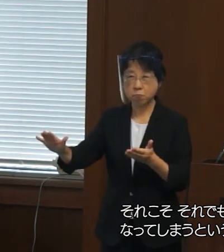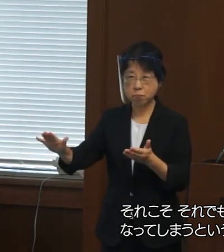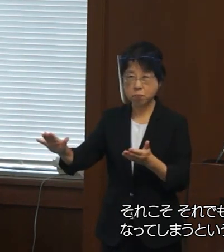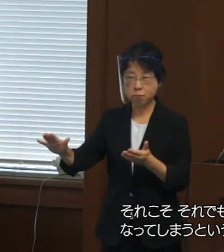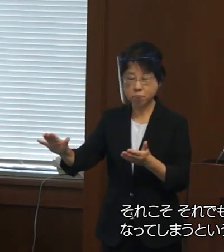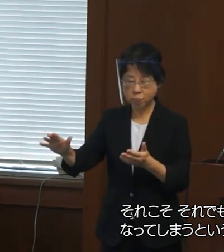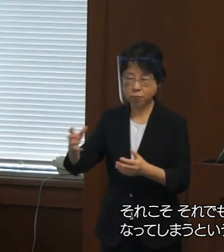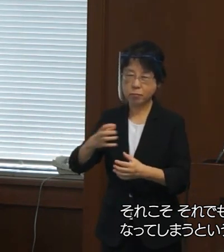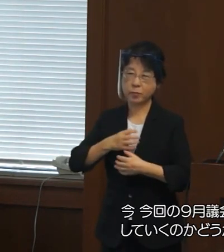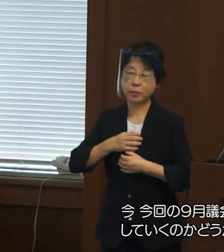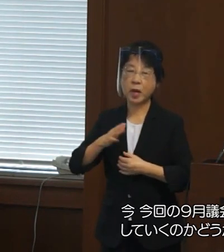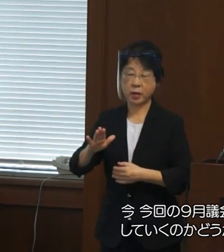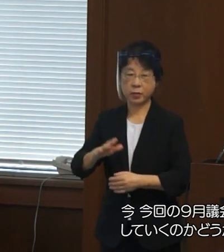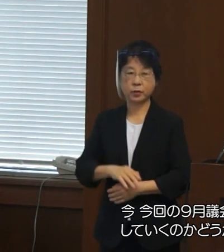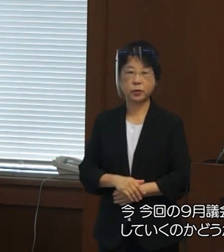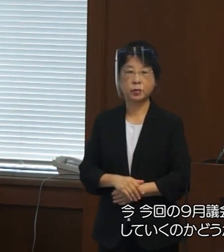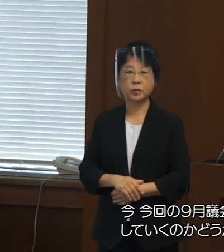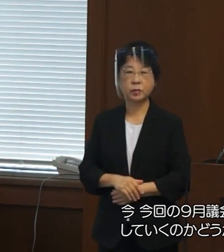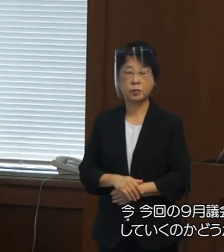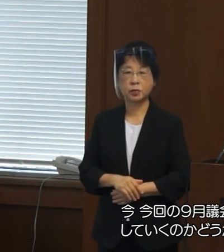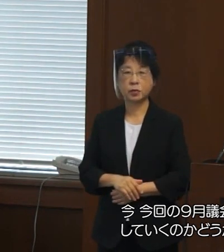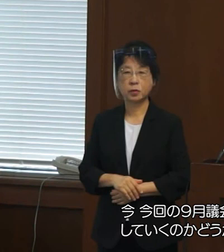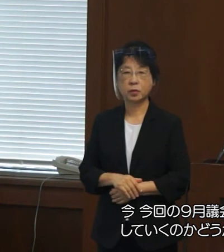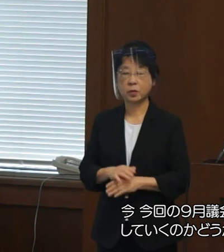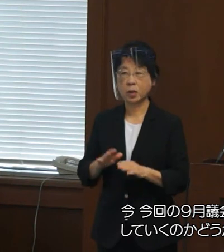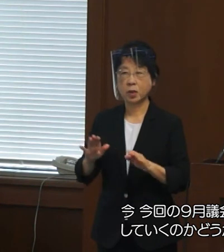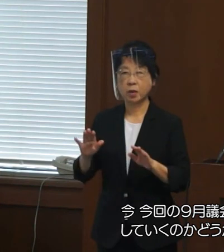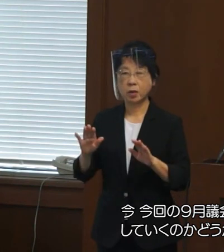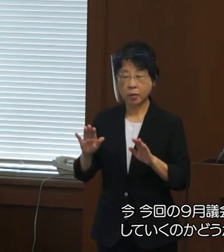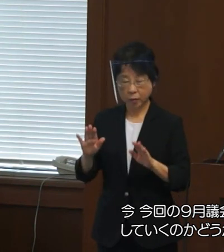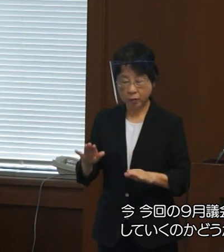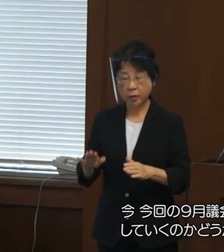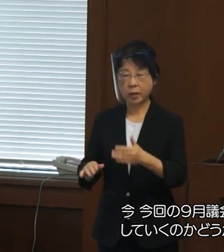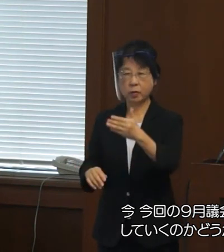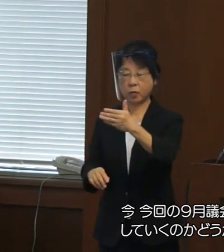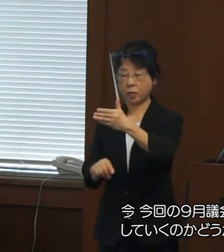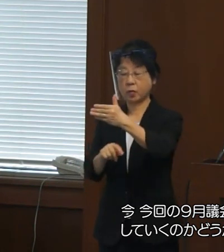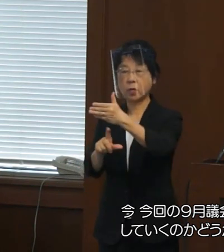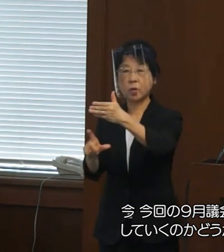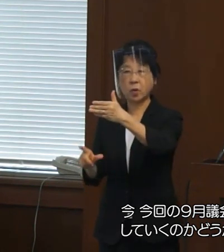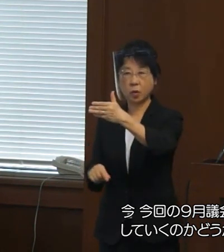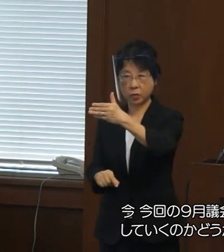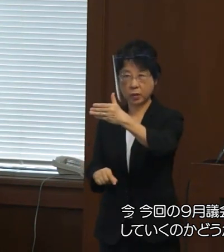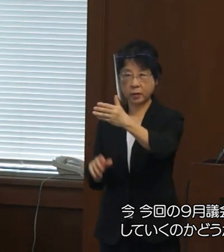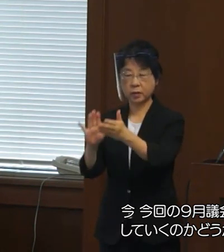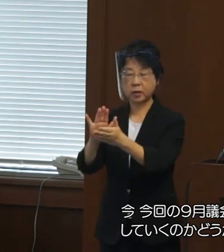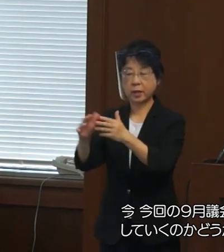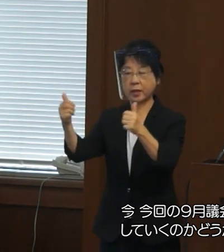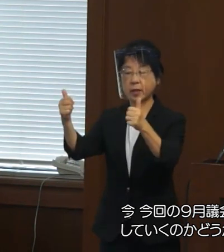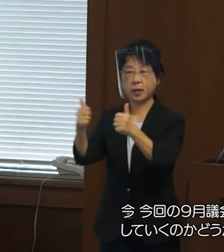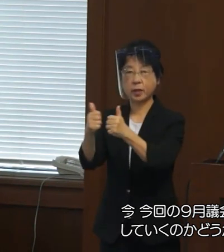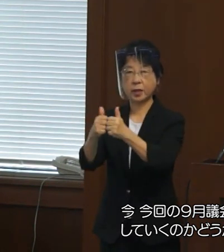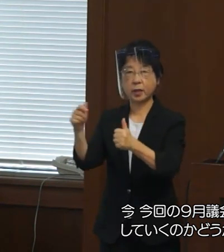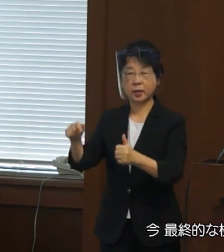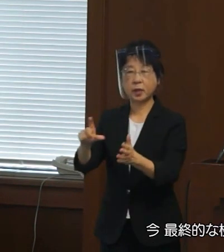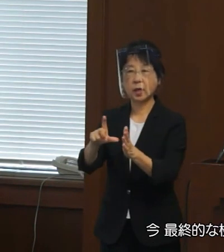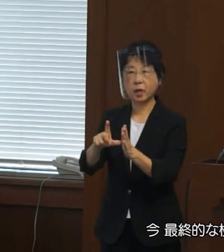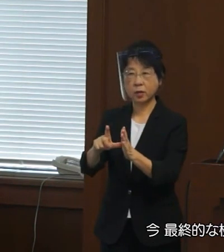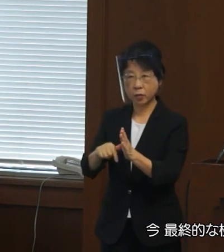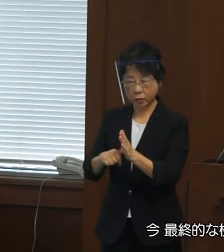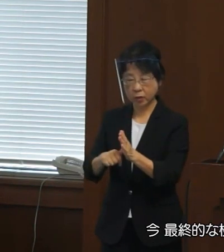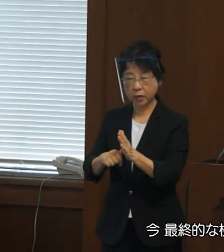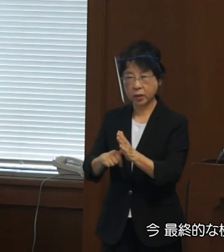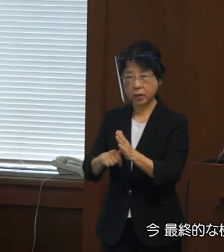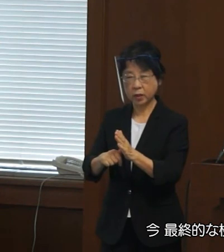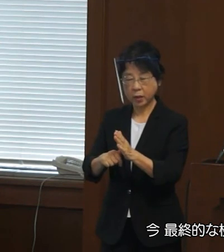今回の9月議会で、 そういった対応もしていくのかどうかというのは最終的